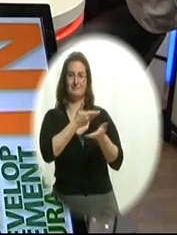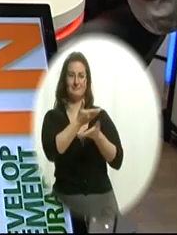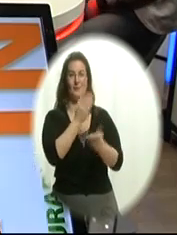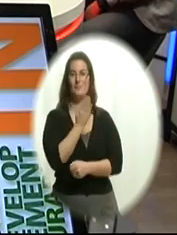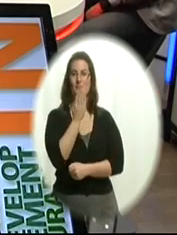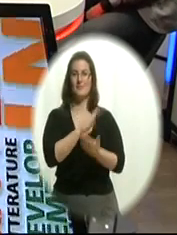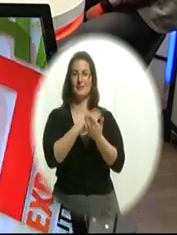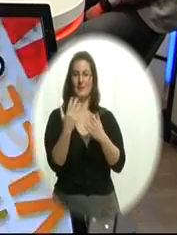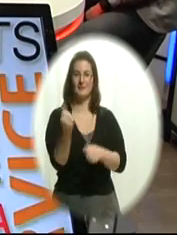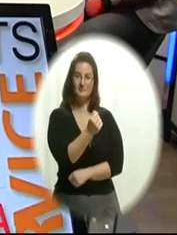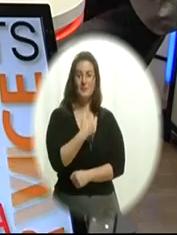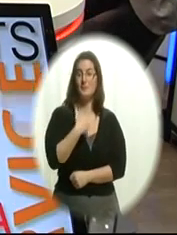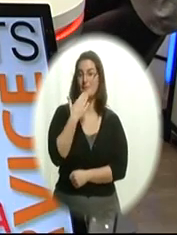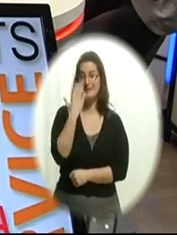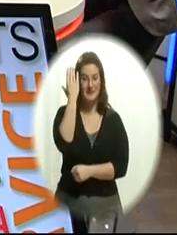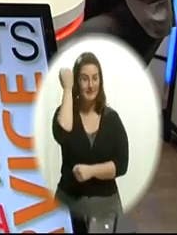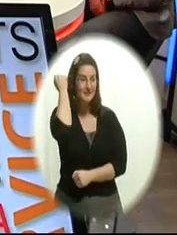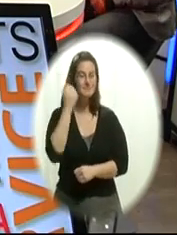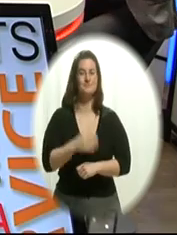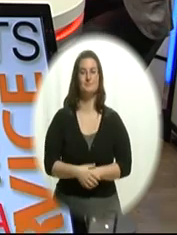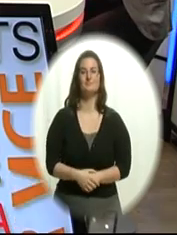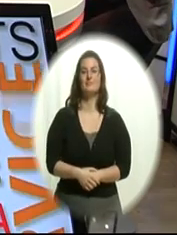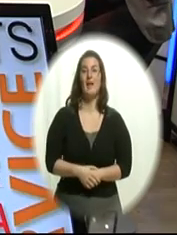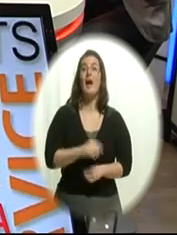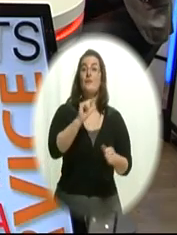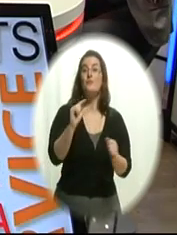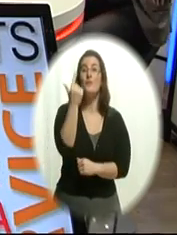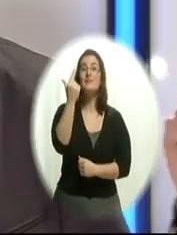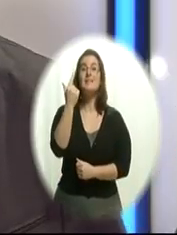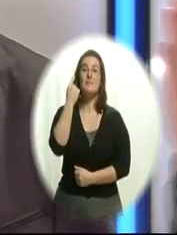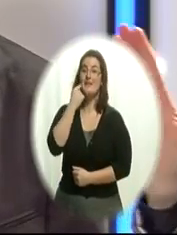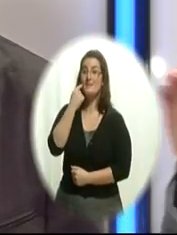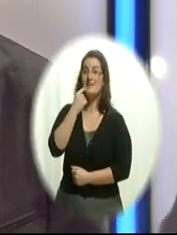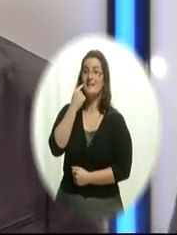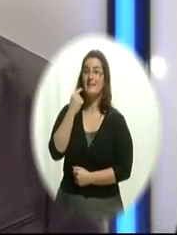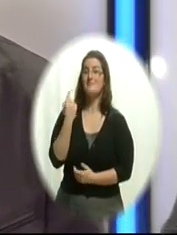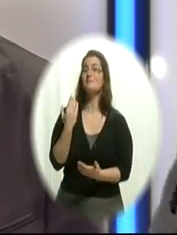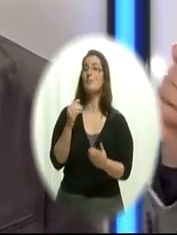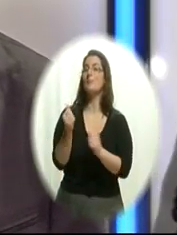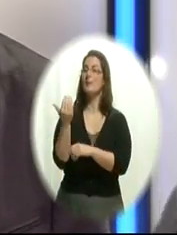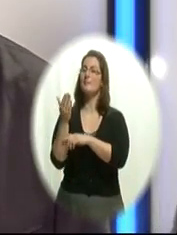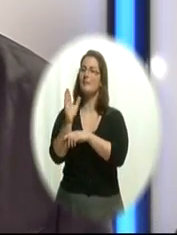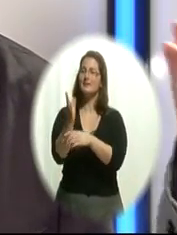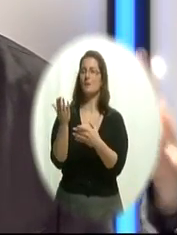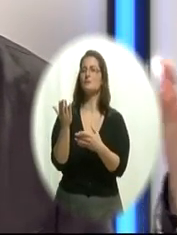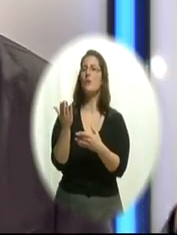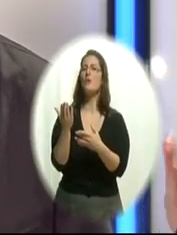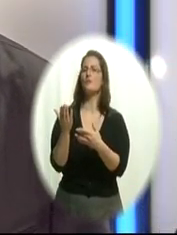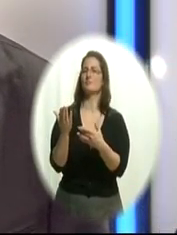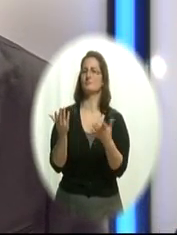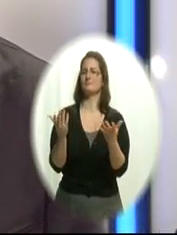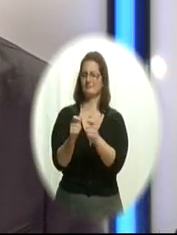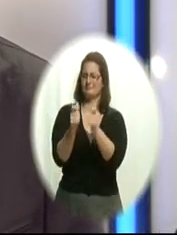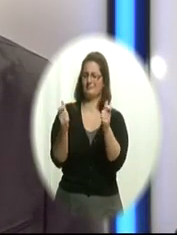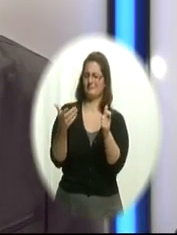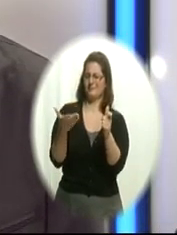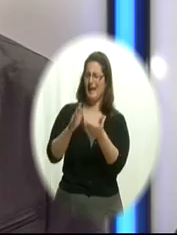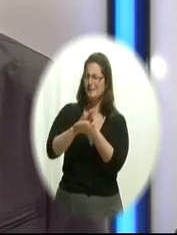Émilie de cette traduction. Je m'adresse vers une autre Émilie Ozouf, déjà pour nous présenter cette structure qui n'est pas une association, c'est une